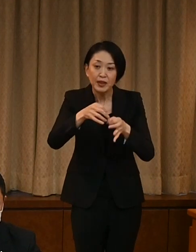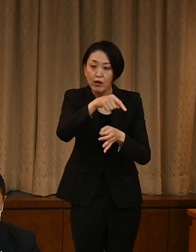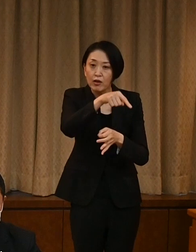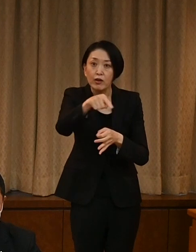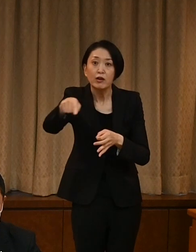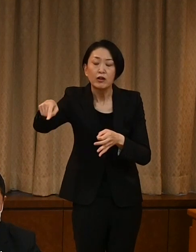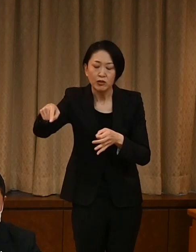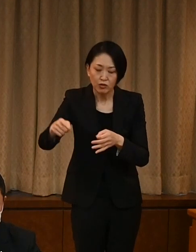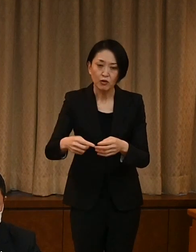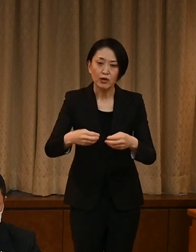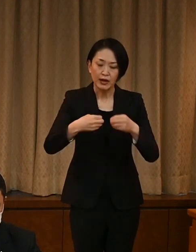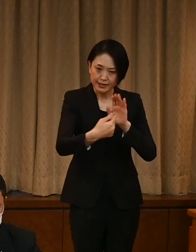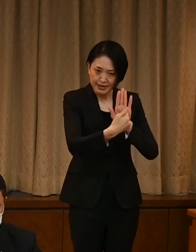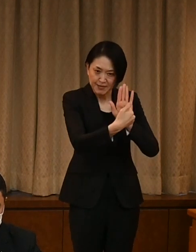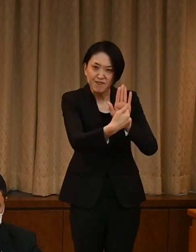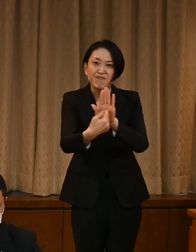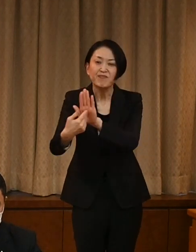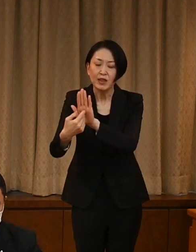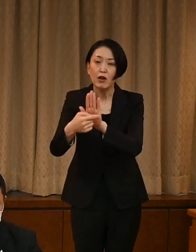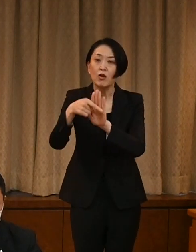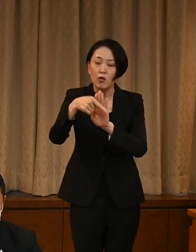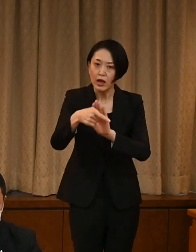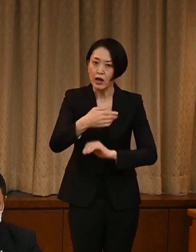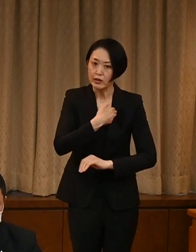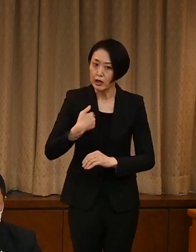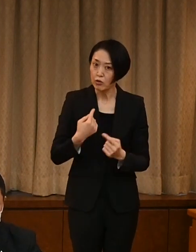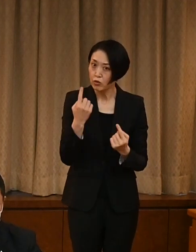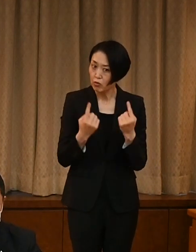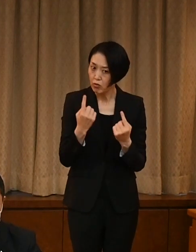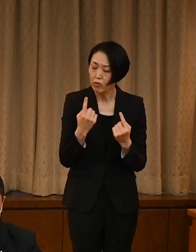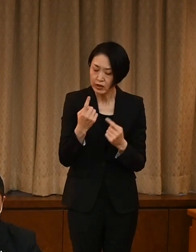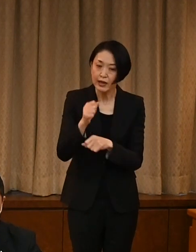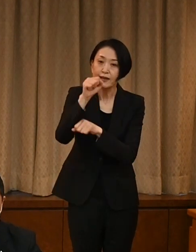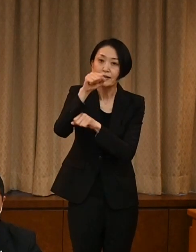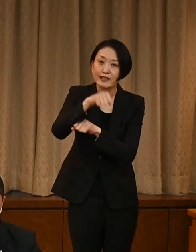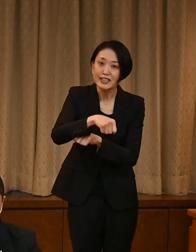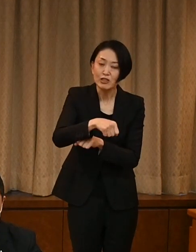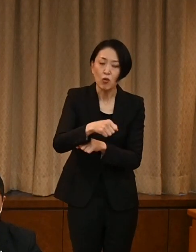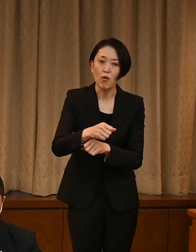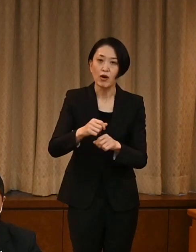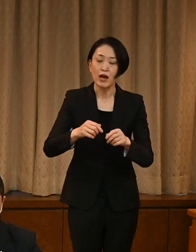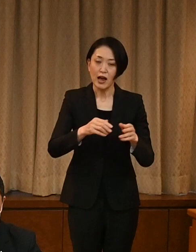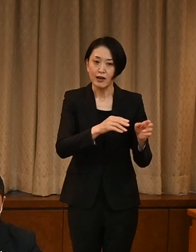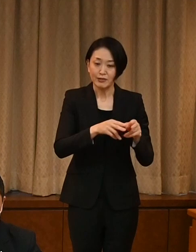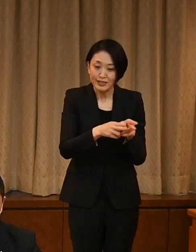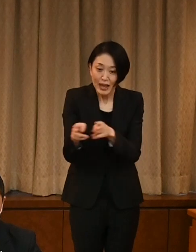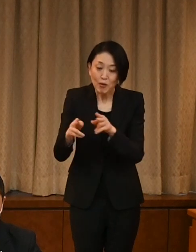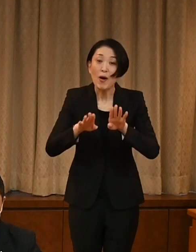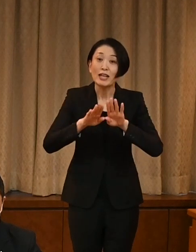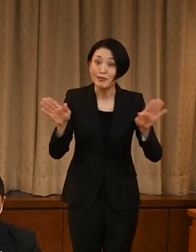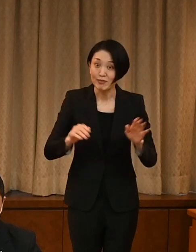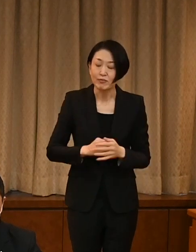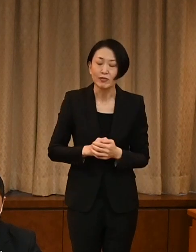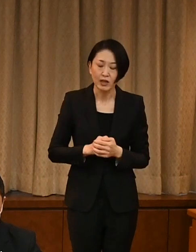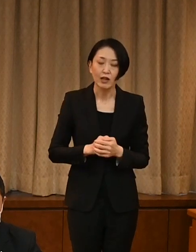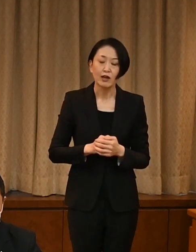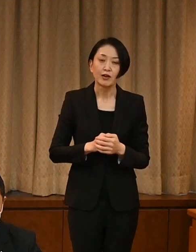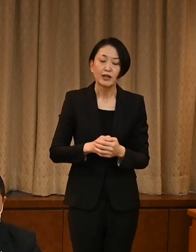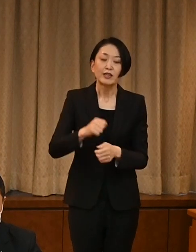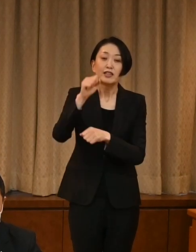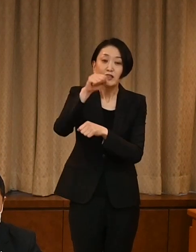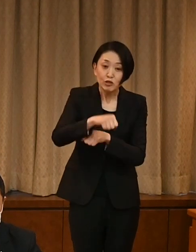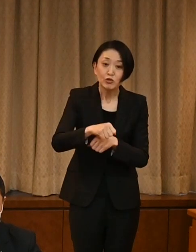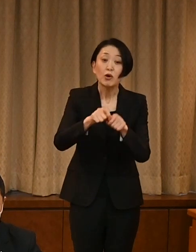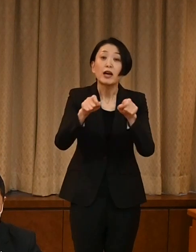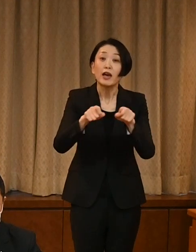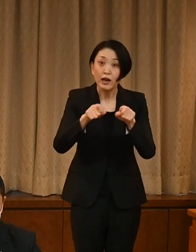の認証制度の新設であります。飲食店を利用する上での県民の皆様の安心と適正な